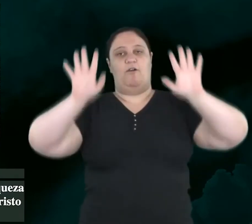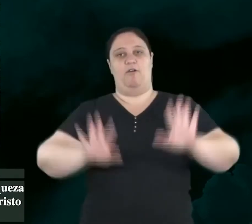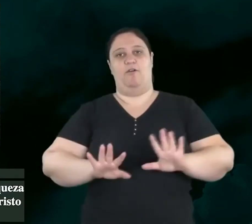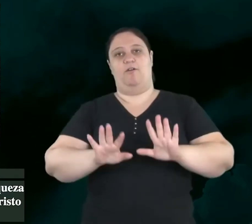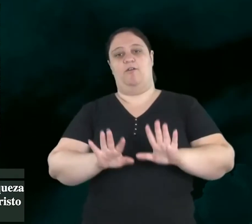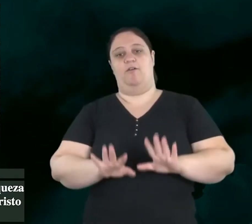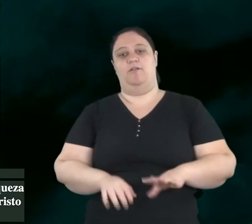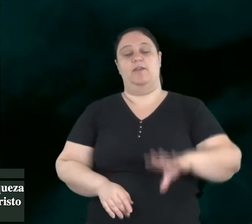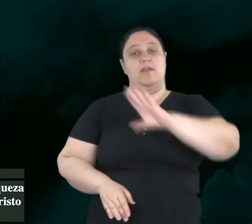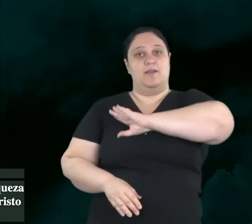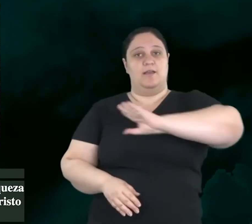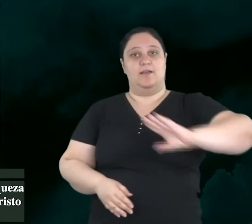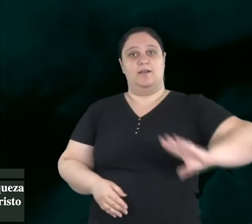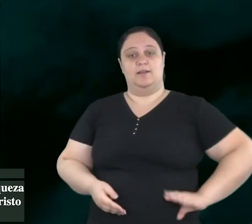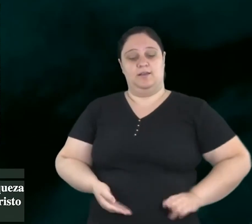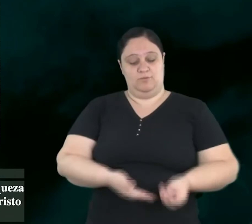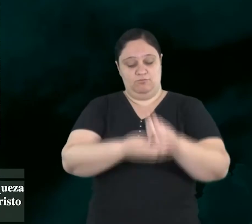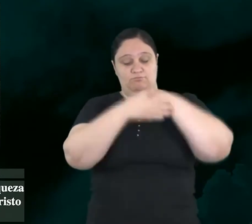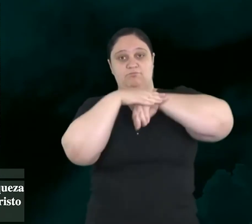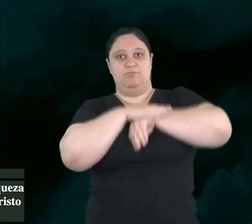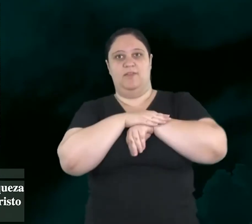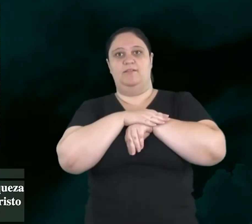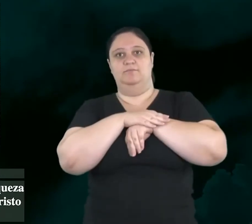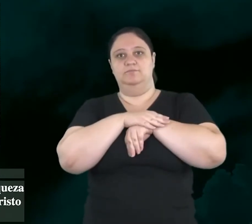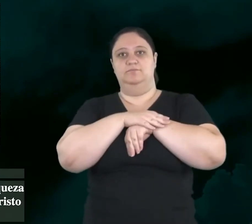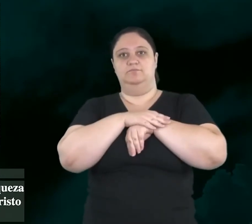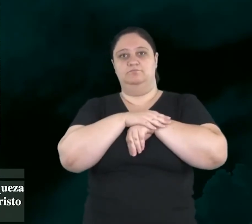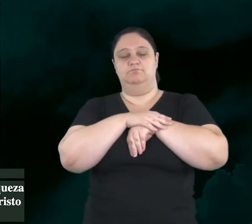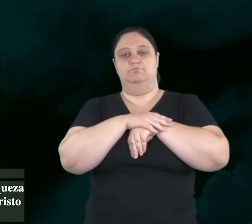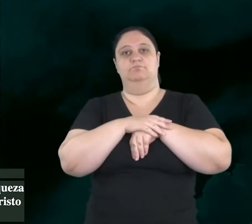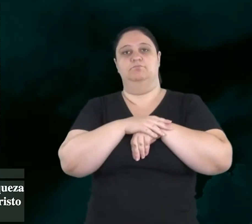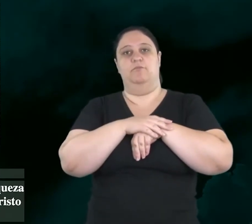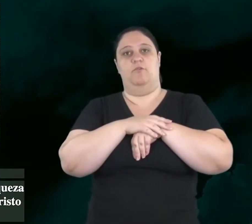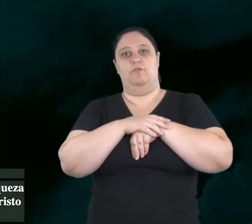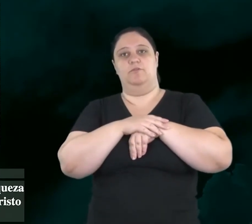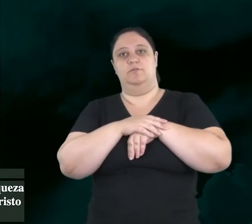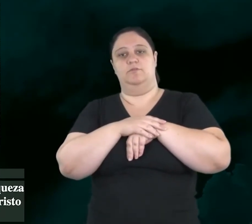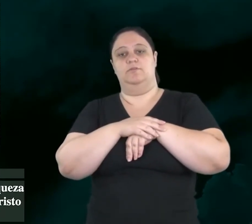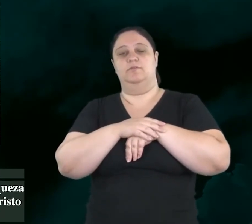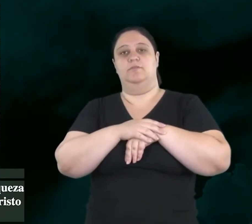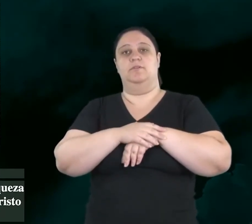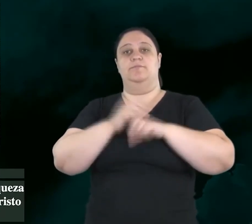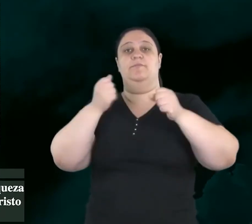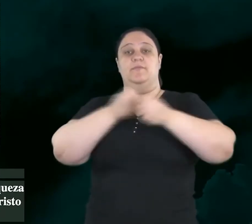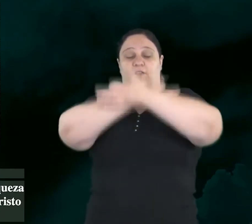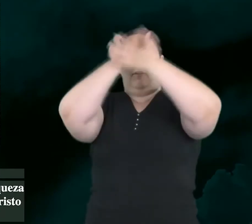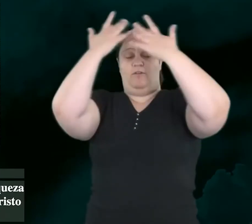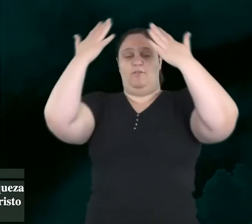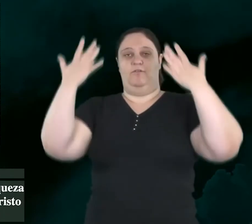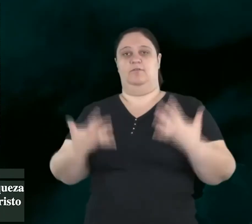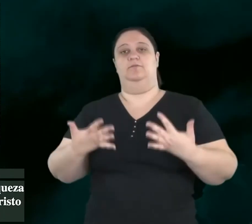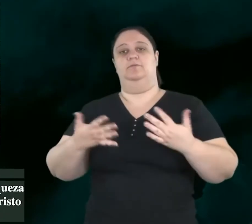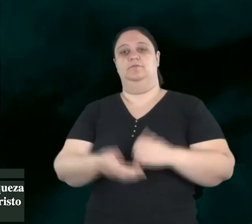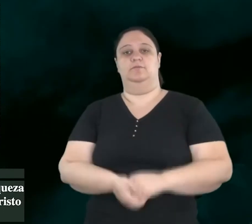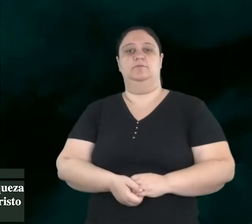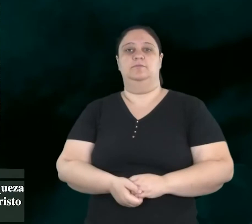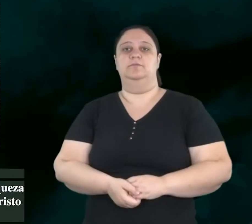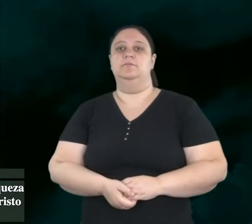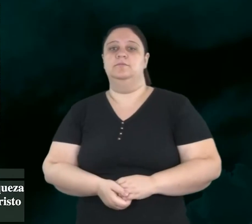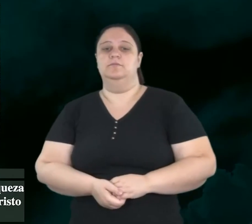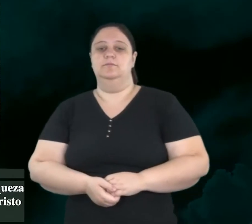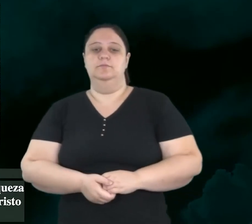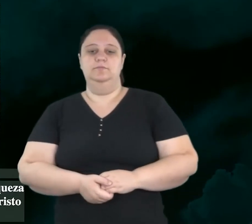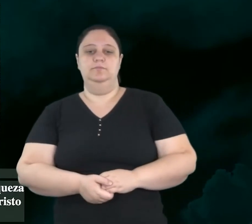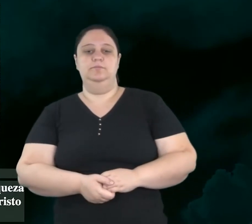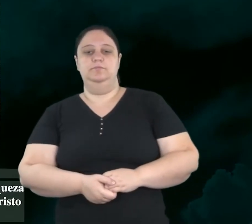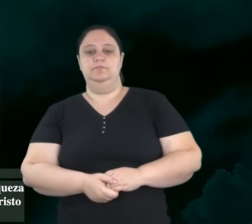Deus colocou em nós, para morar em nosso coração, a esperança da glória, né? E